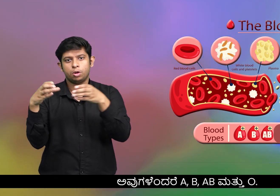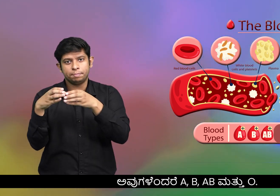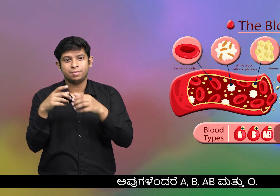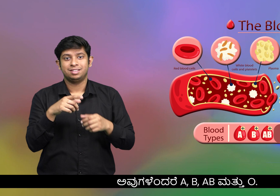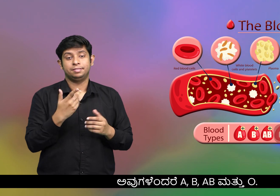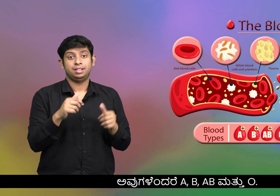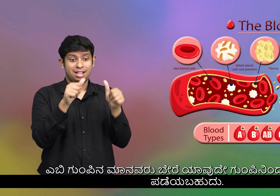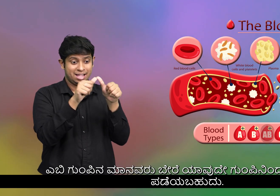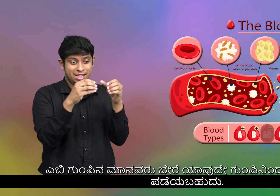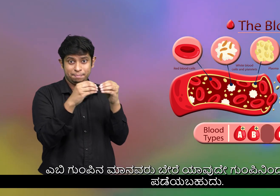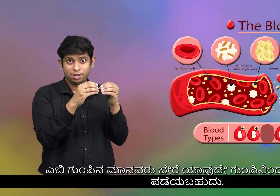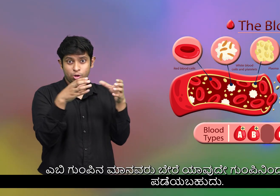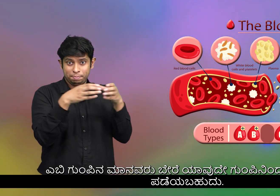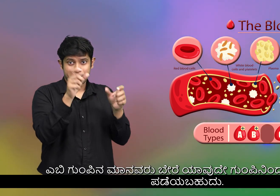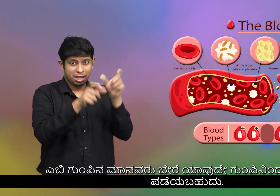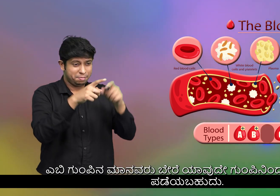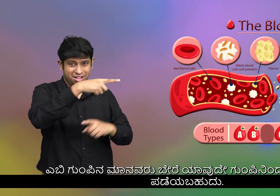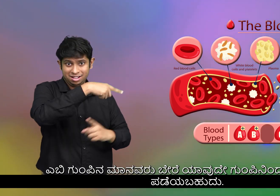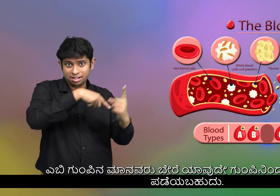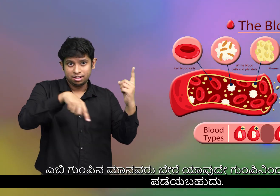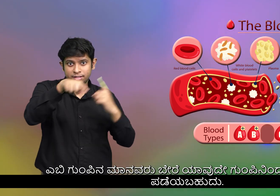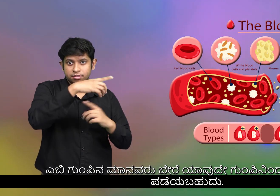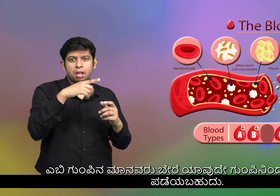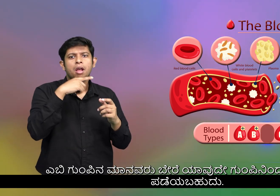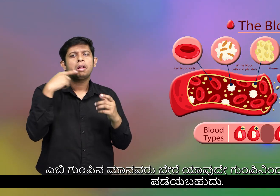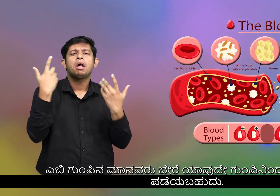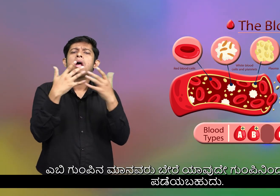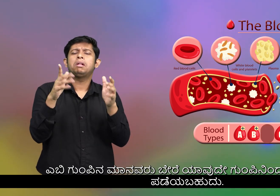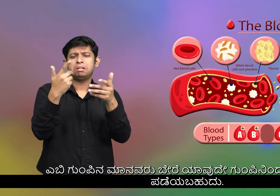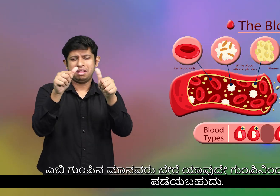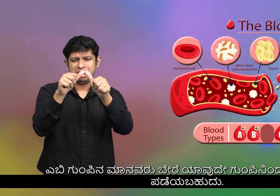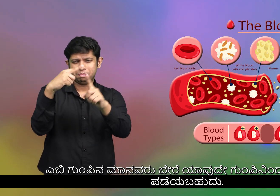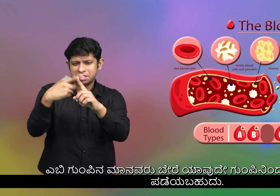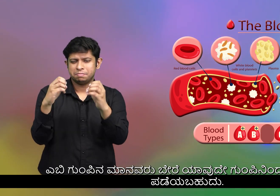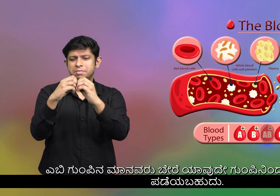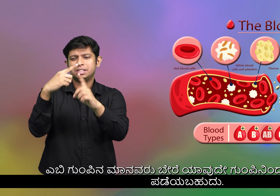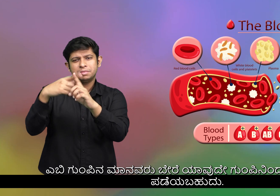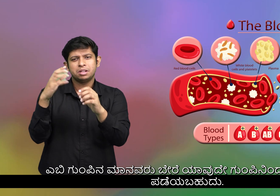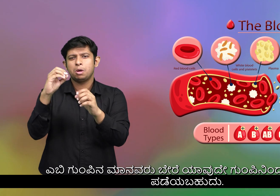ಮತ್ತು O. AB ಗುಂಪಿನ ಮಾನವರು ಬೇರೆ ಯಾವುದೇ ಗುಂಪಿನಿಂದ ರಕ್ತವನ್ನು ಪಡೆಯಬಹುದು.